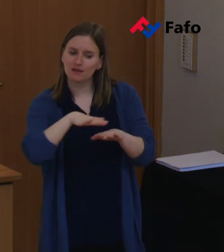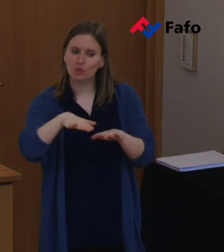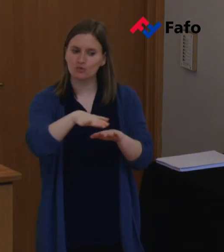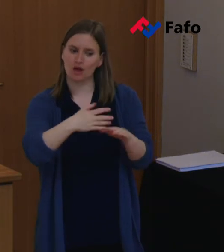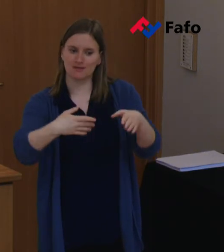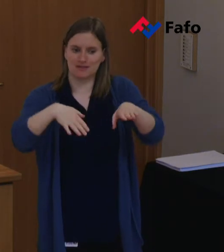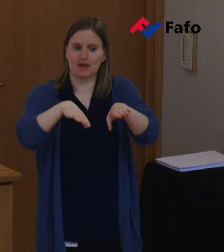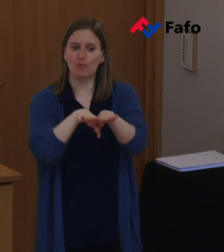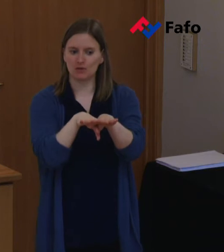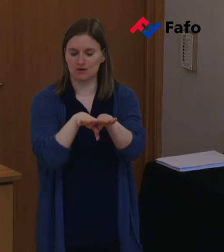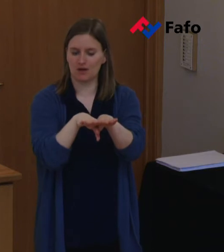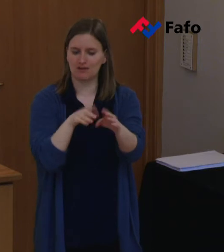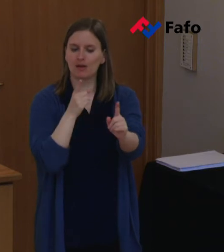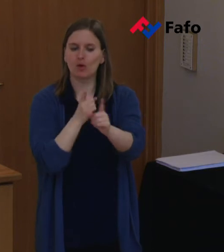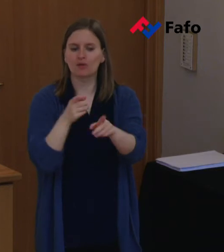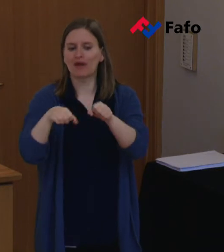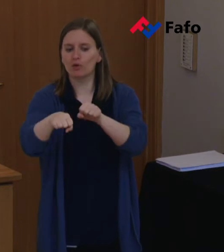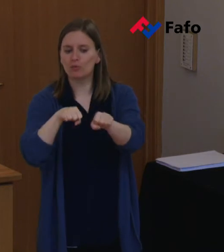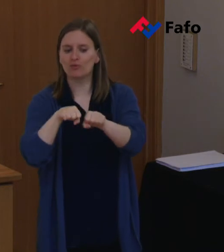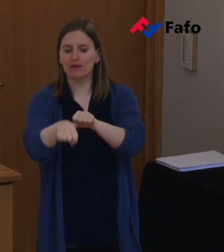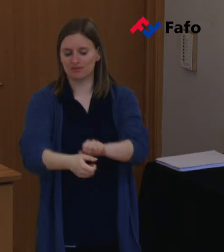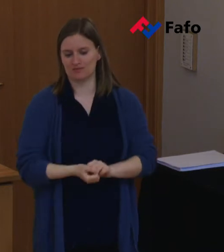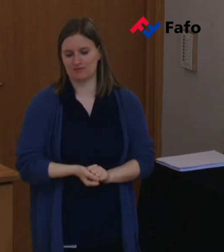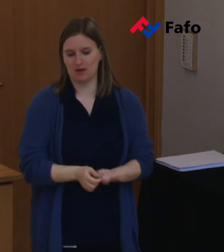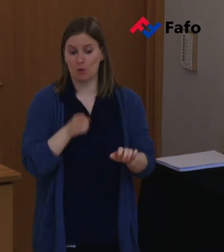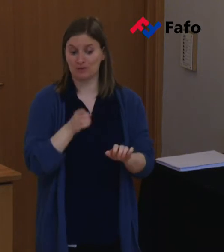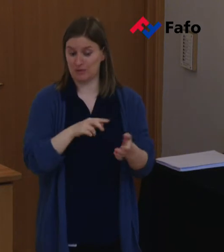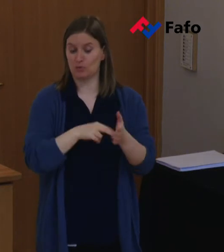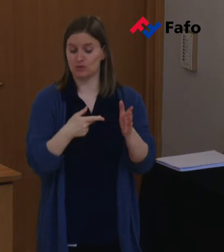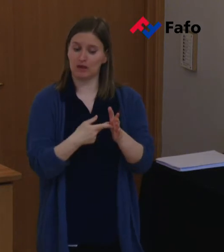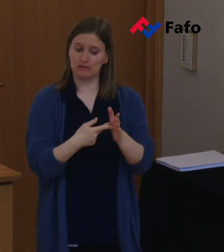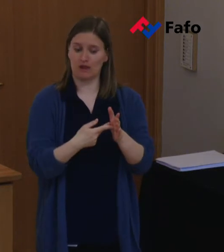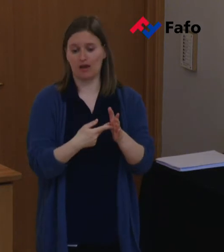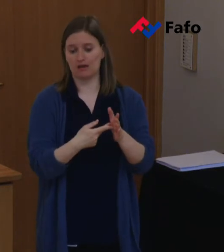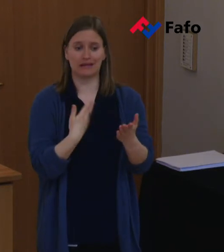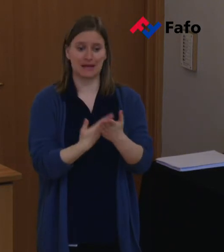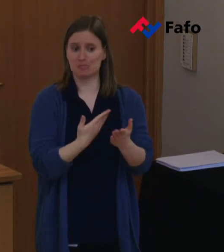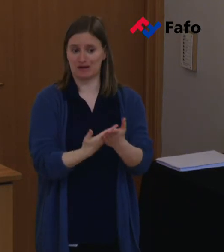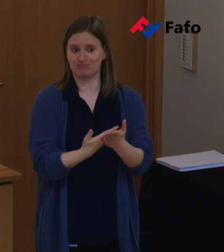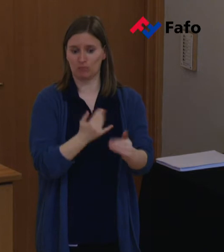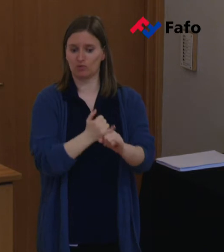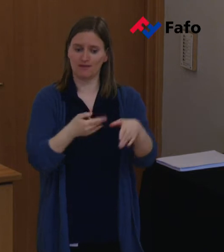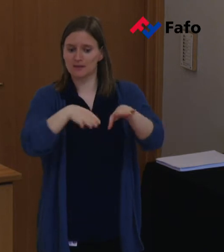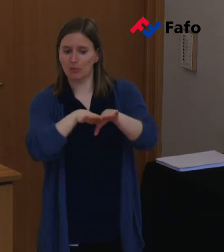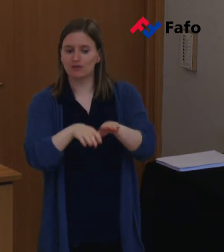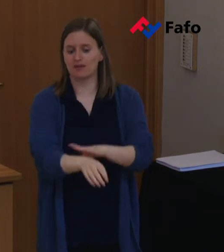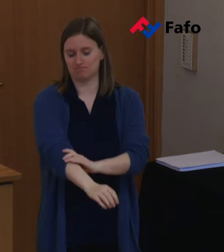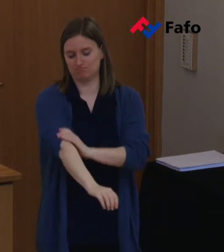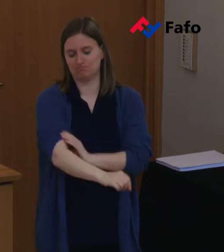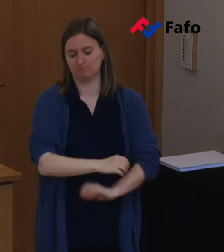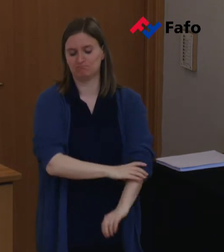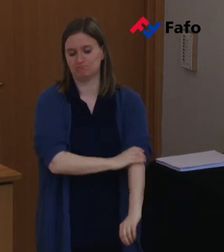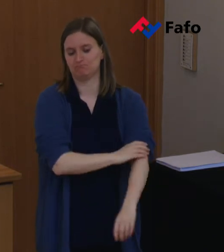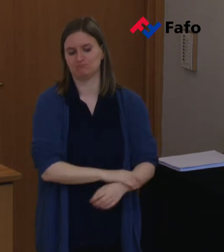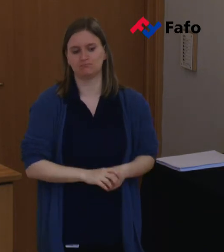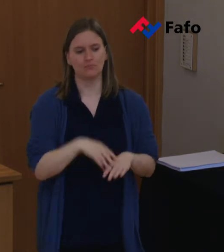oss i møte med kommunene. Og dette prosjektet er jo et sånn sett eksempel på det. Så kan vi vel si